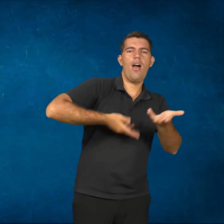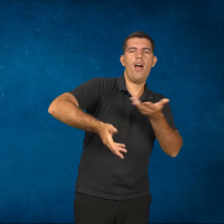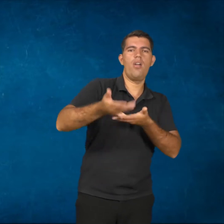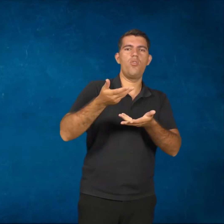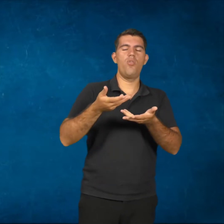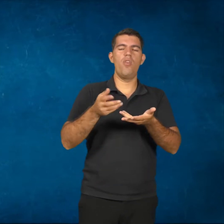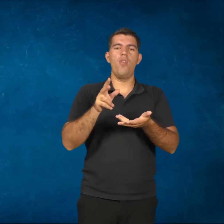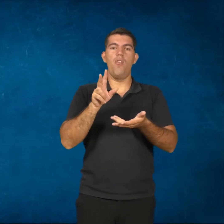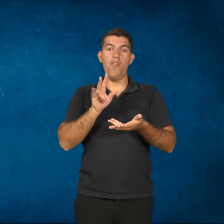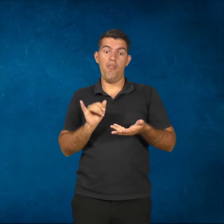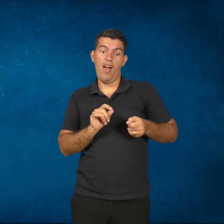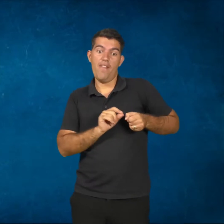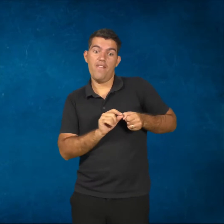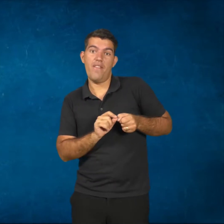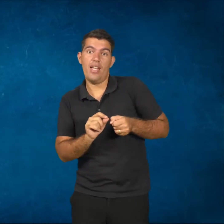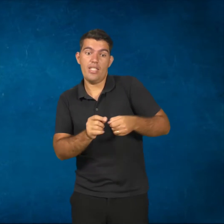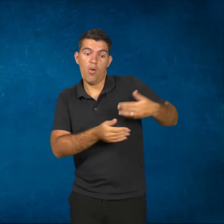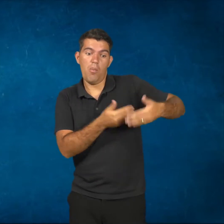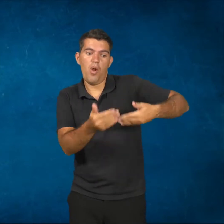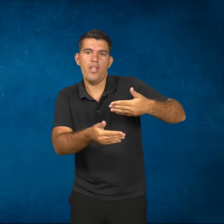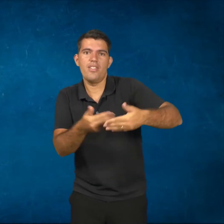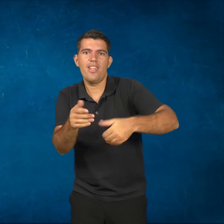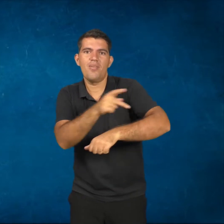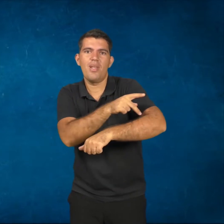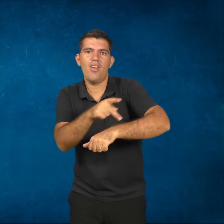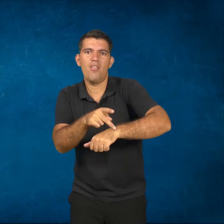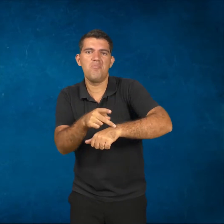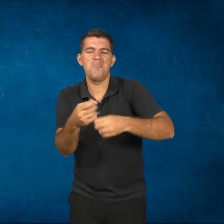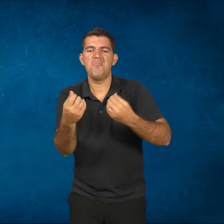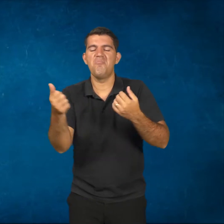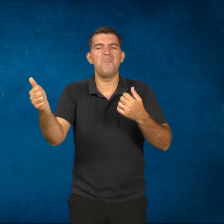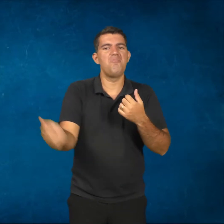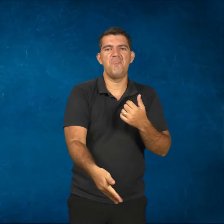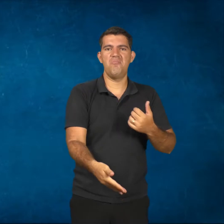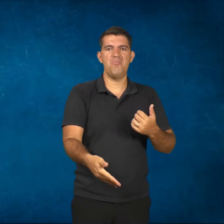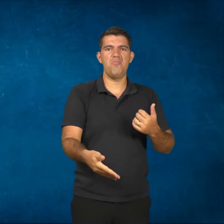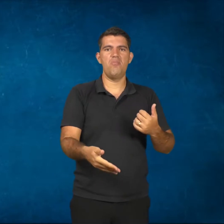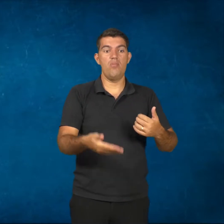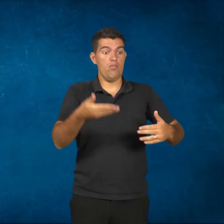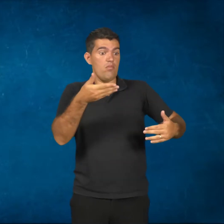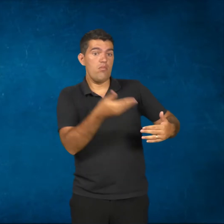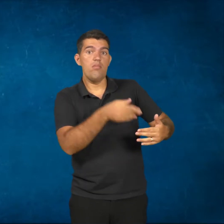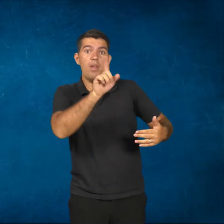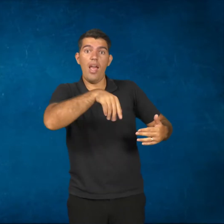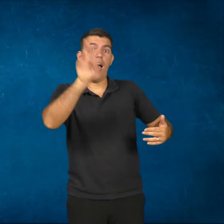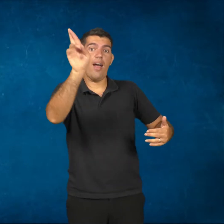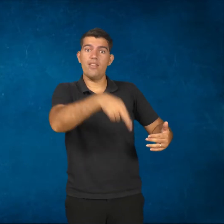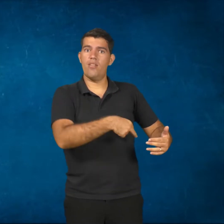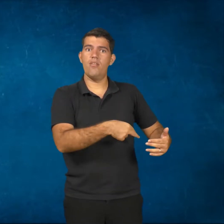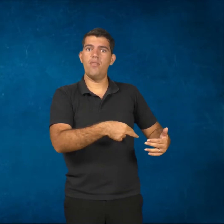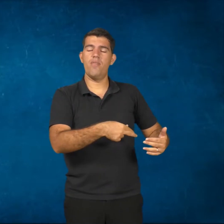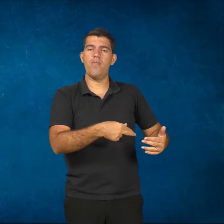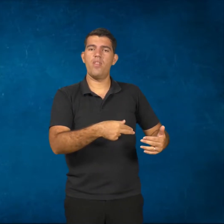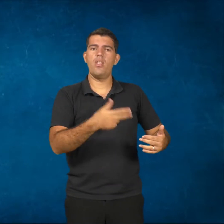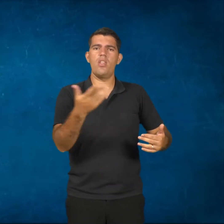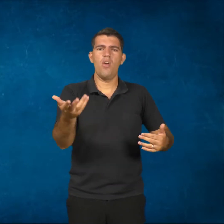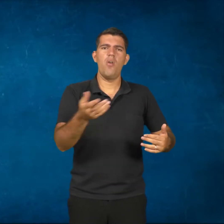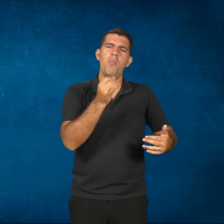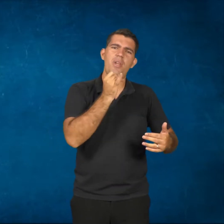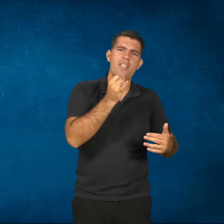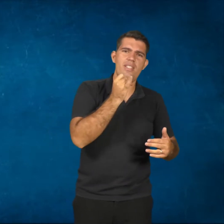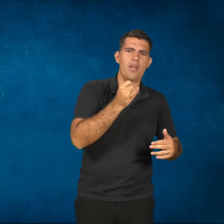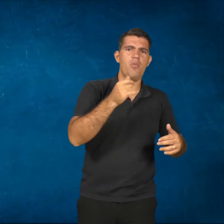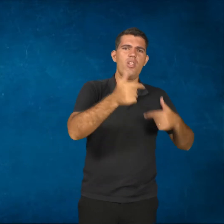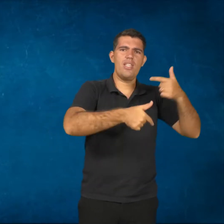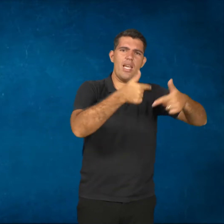que se realiza no processo pedagógico, não serve para nada. É aquilo ali que é a razão de ser. As atividades meio,